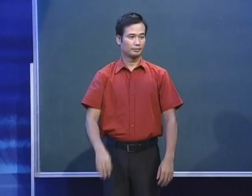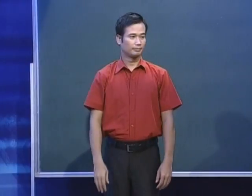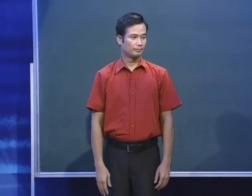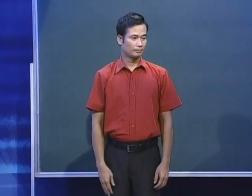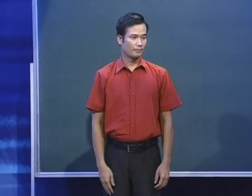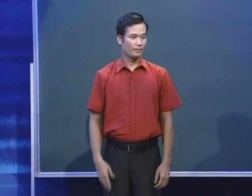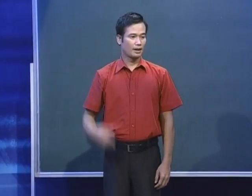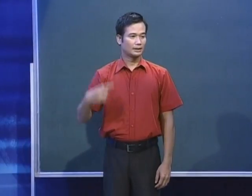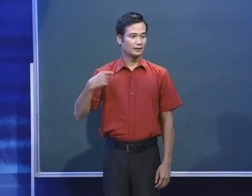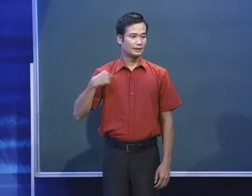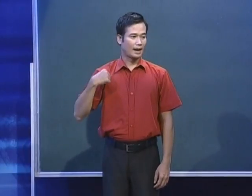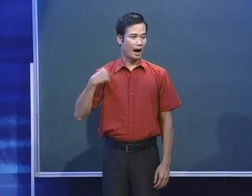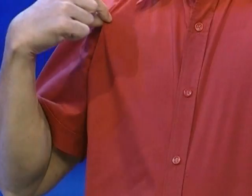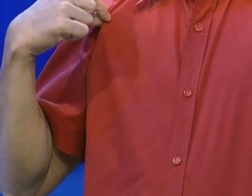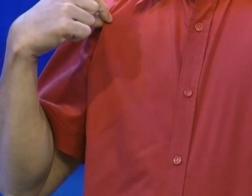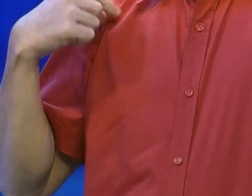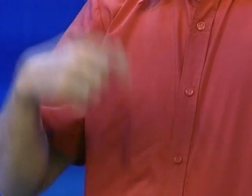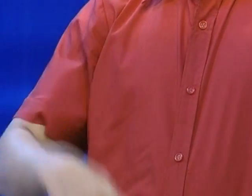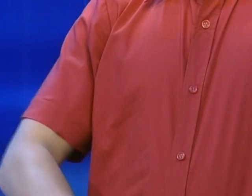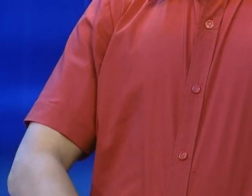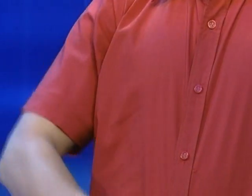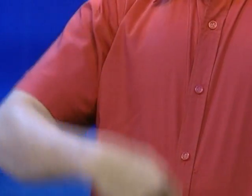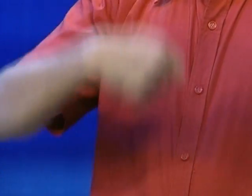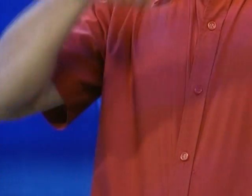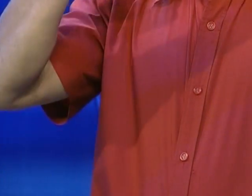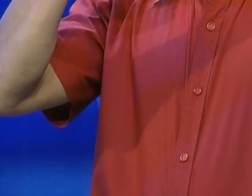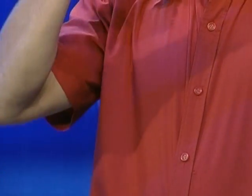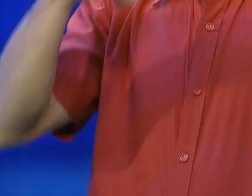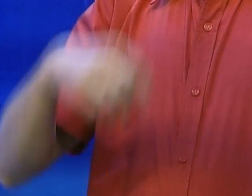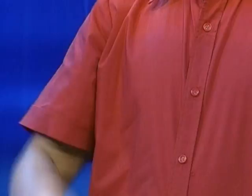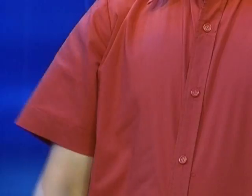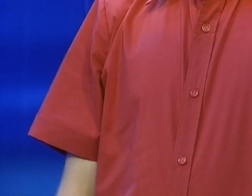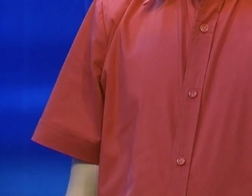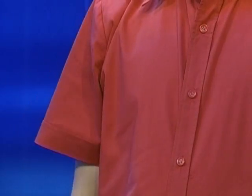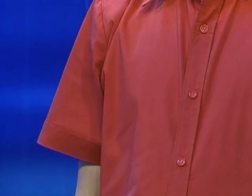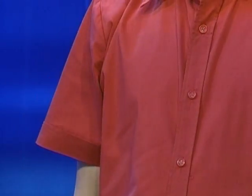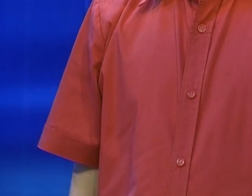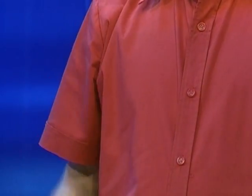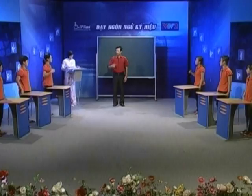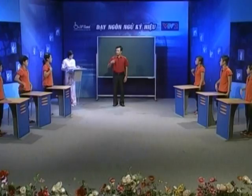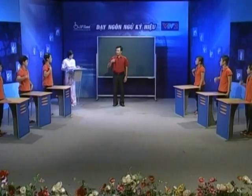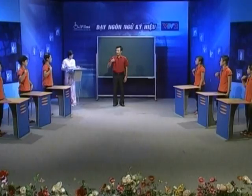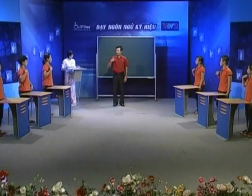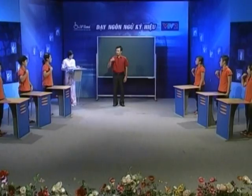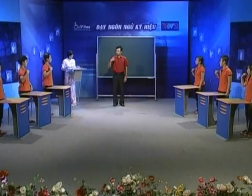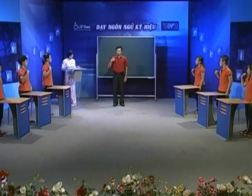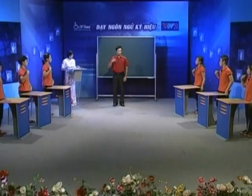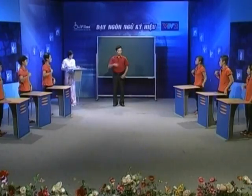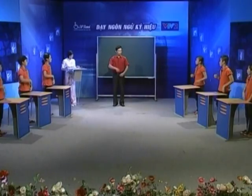mở ra nắm vào ngực áo. Kéo nhẹ tay về phía trước. Động tác 2, tay trái nắm vào giữa gấu áo, tay phải nắm, ngón cái